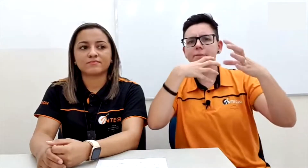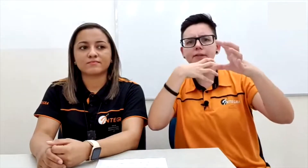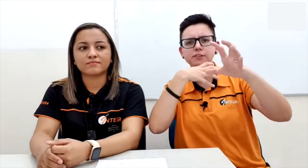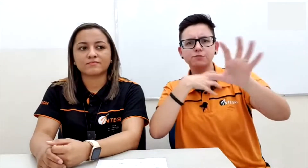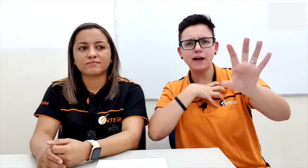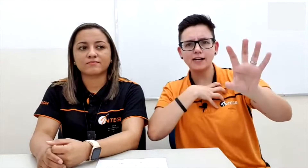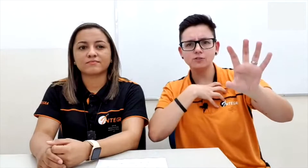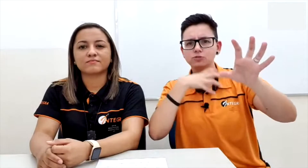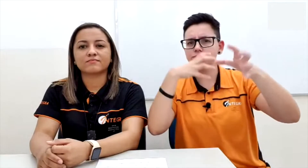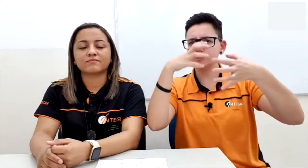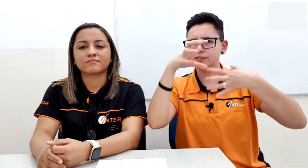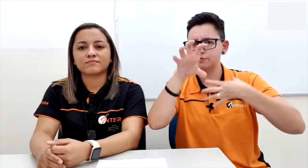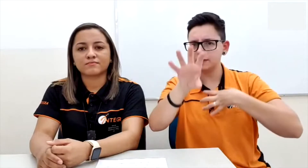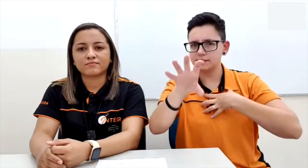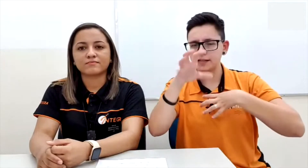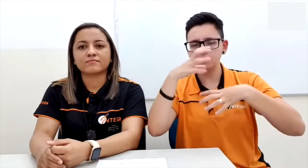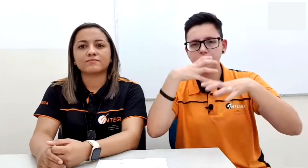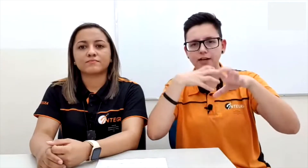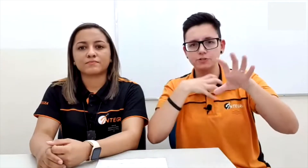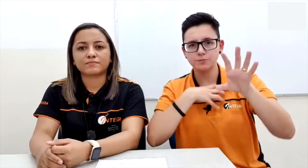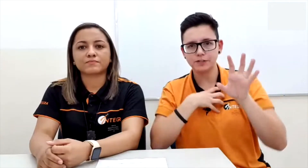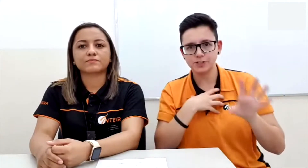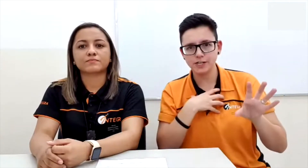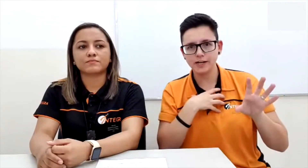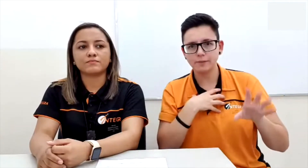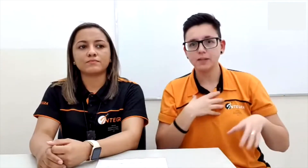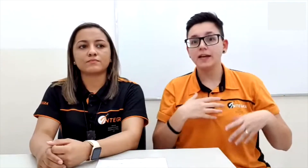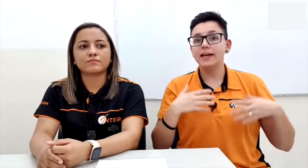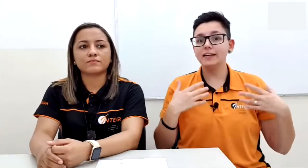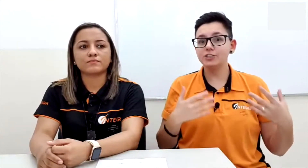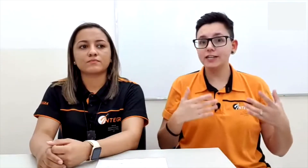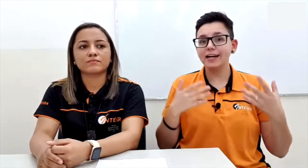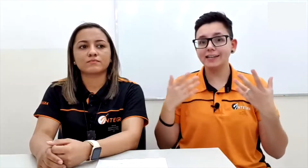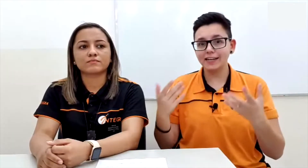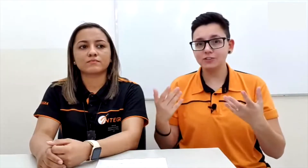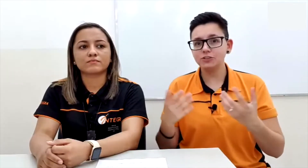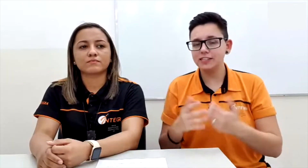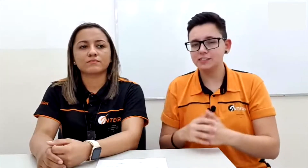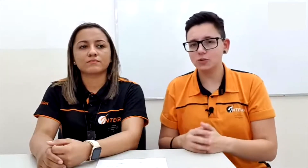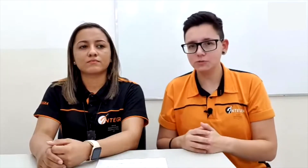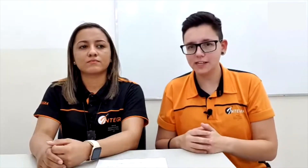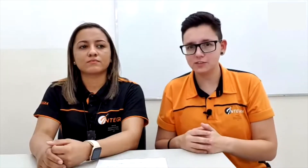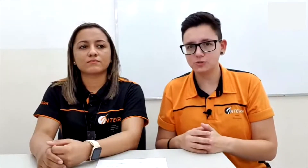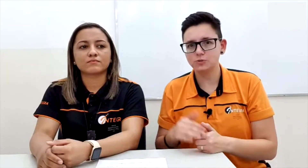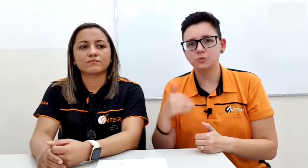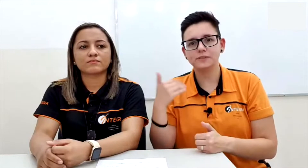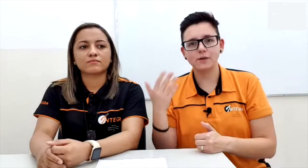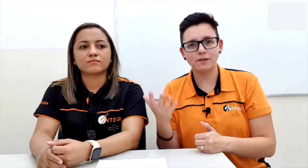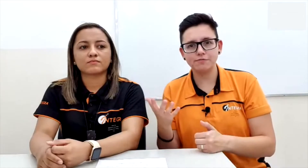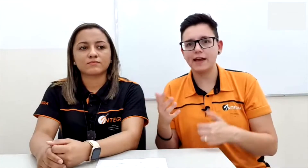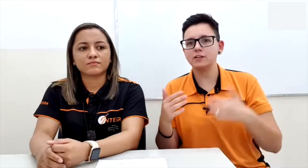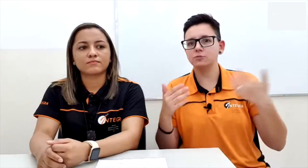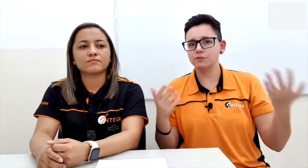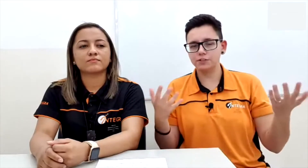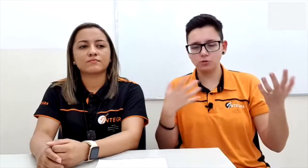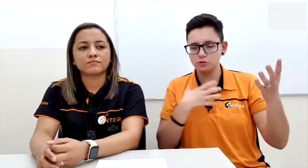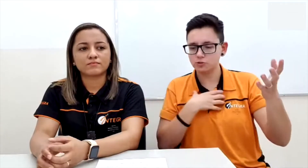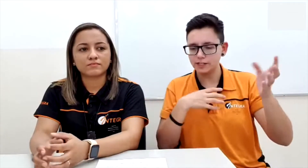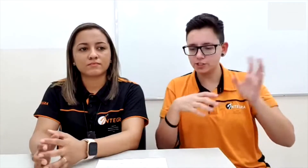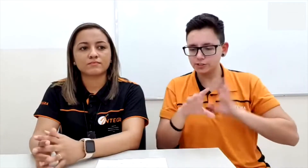simples fato de você fazer o sinal de empatia, ele já dá dentro desse contexto. O teu afeto me afetou. Isso aqui